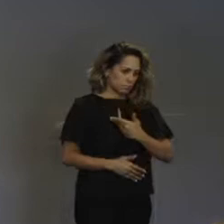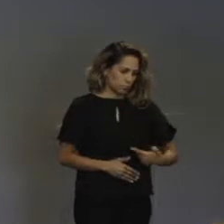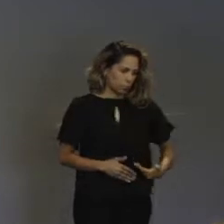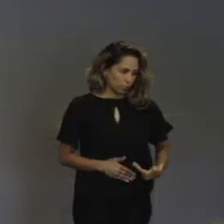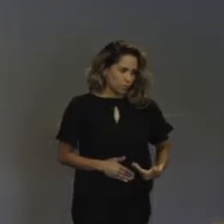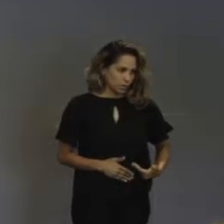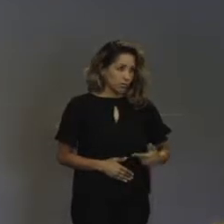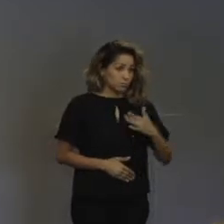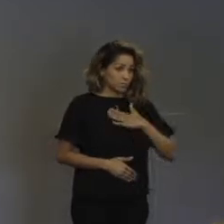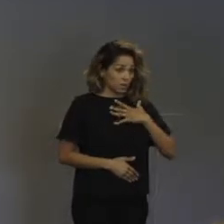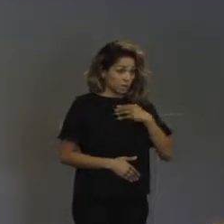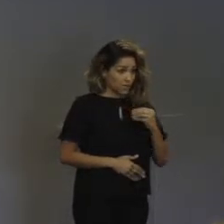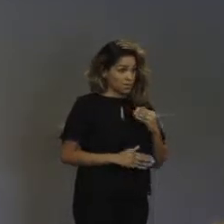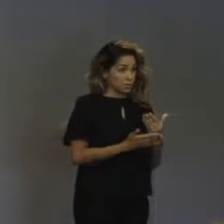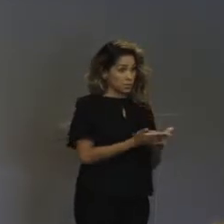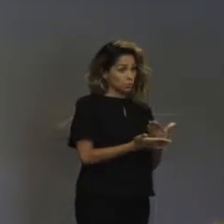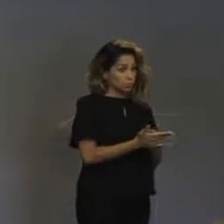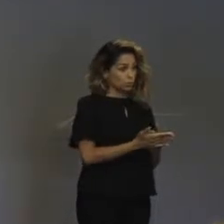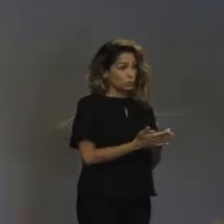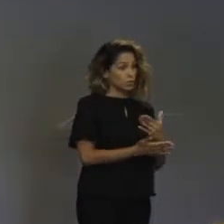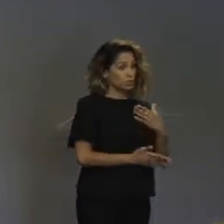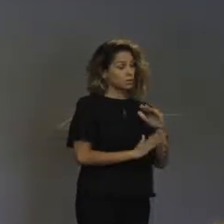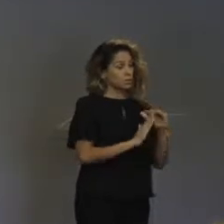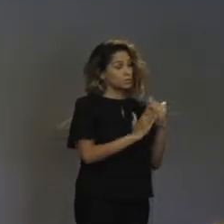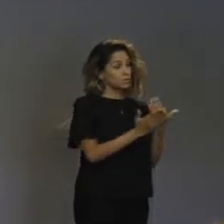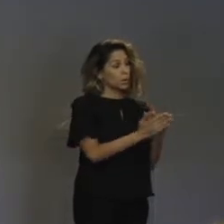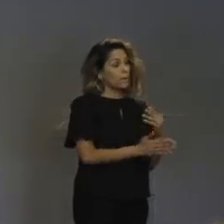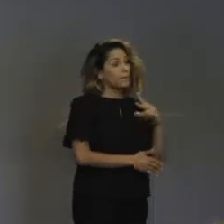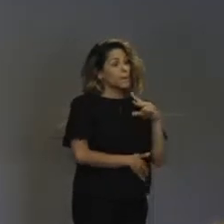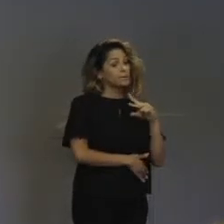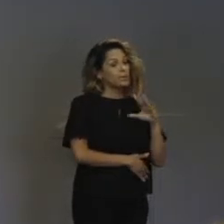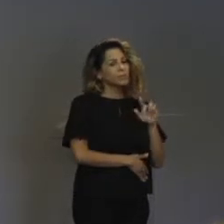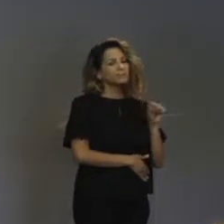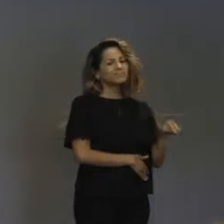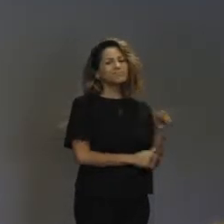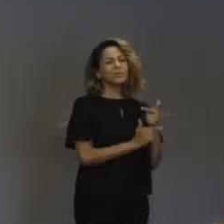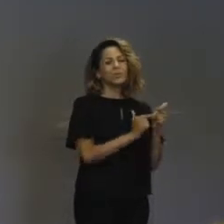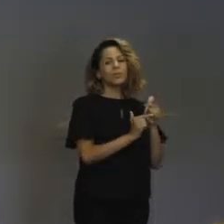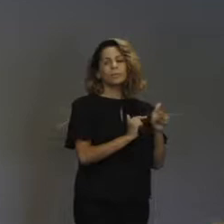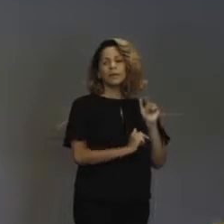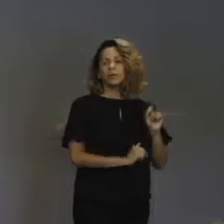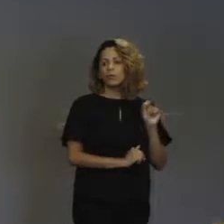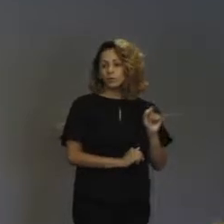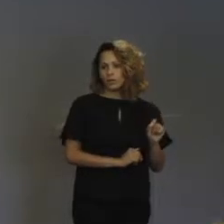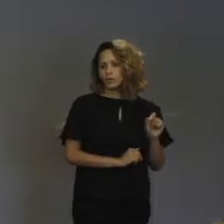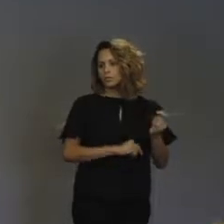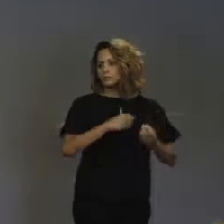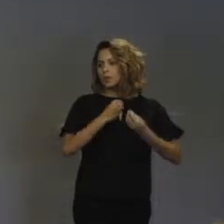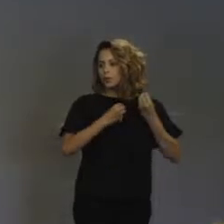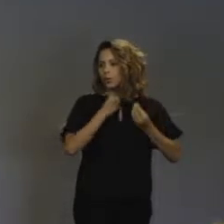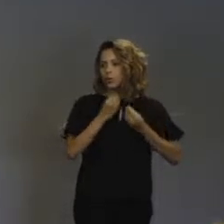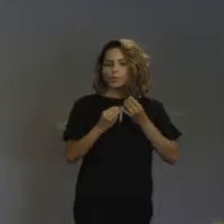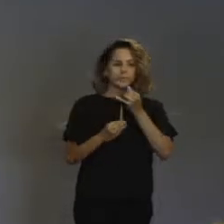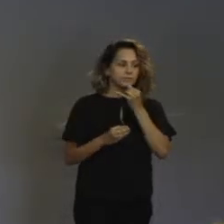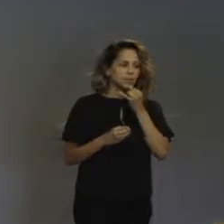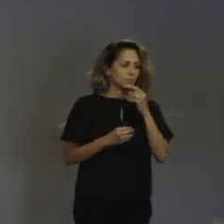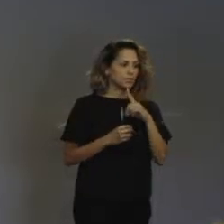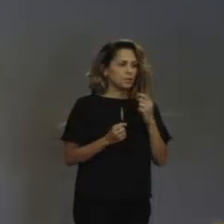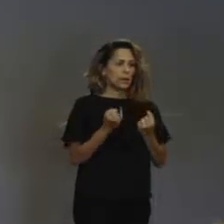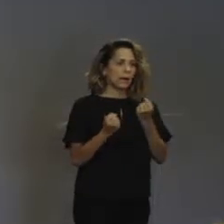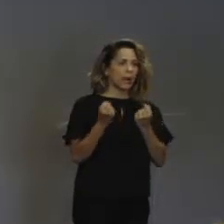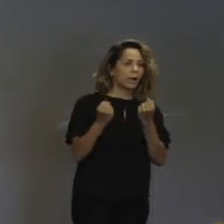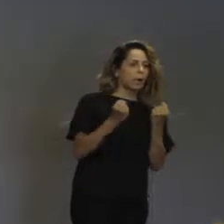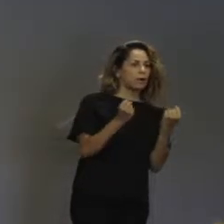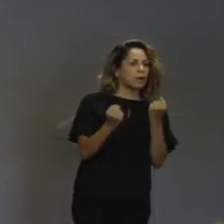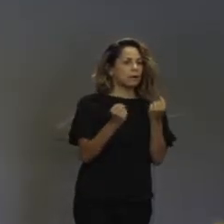minha filha estuda em escola particular. O grande problema da escola particular da minha filha é como aqueles monte de carro na hora de